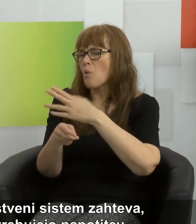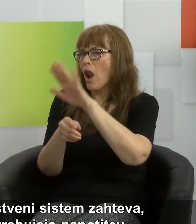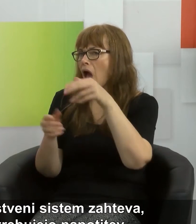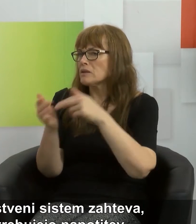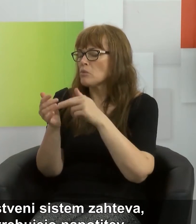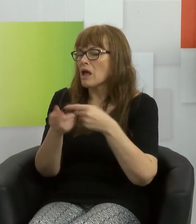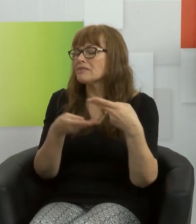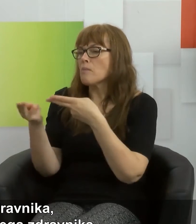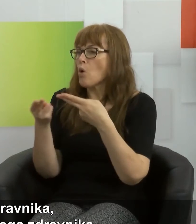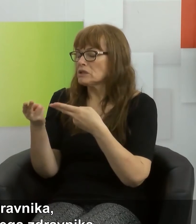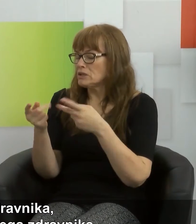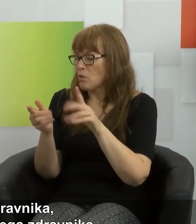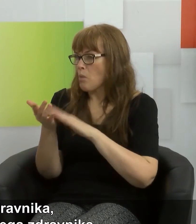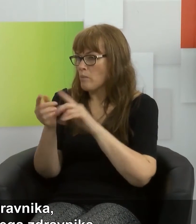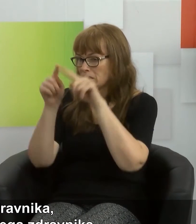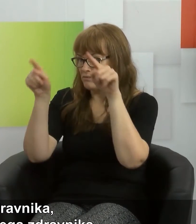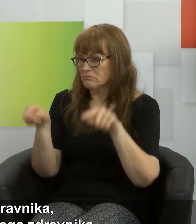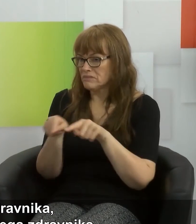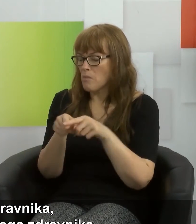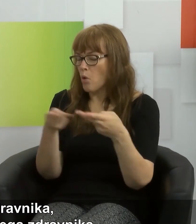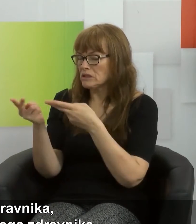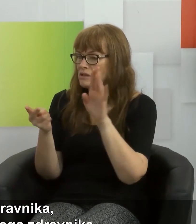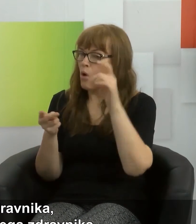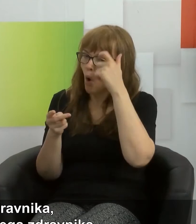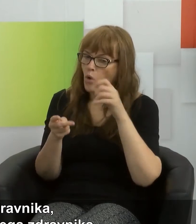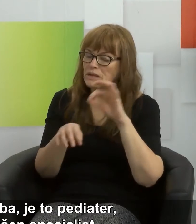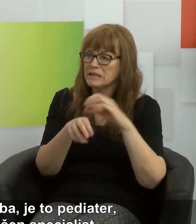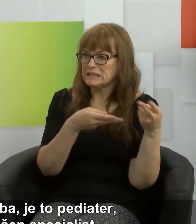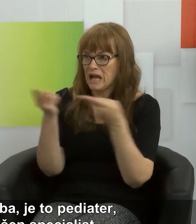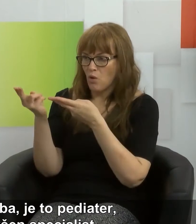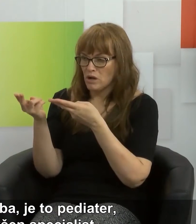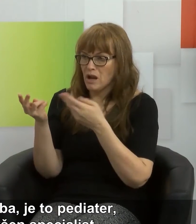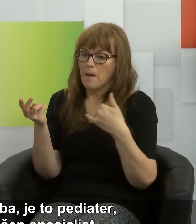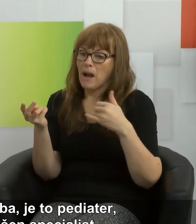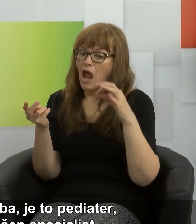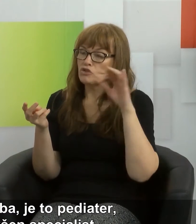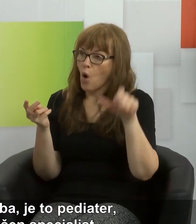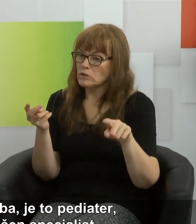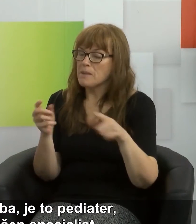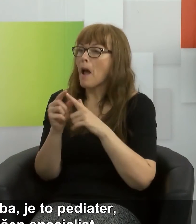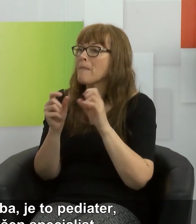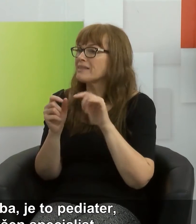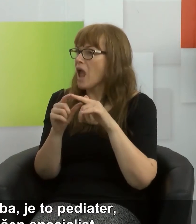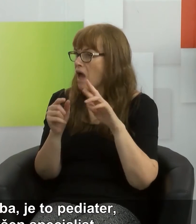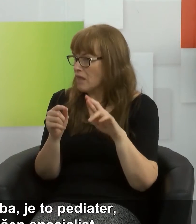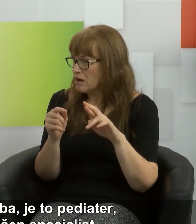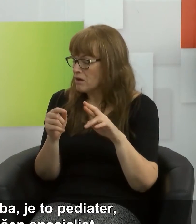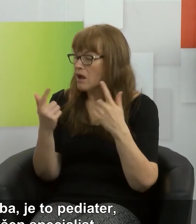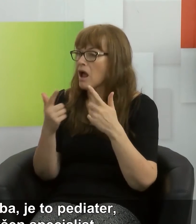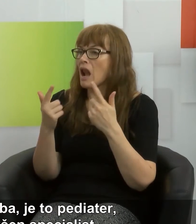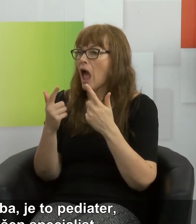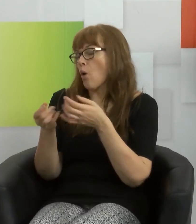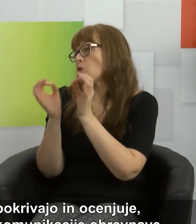potrebujejo napotitev strani zdravnika, njihovega osebnega zdravnika, če je to mlajša oseba, je to pediater, lahko je tudi